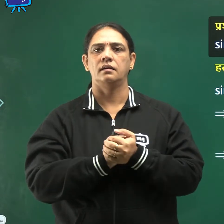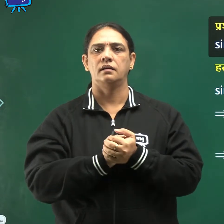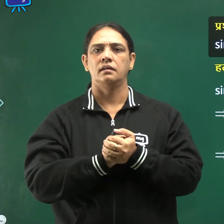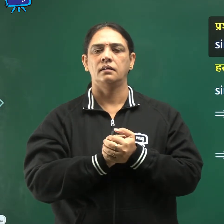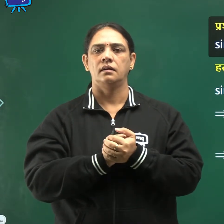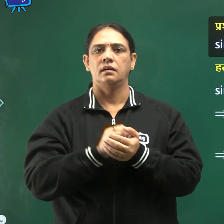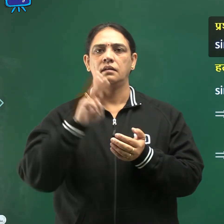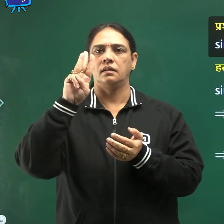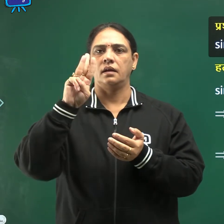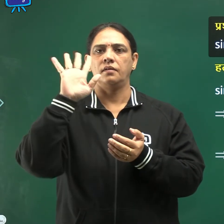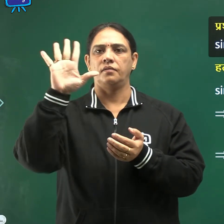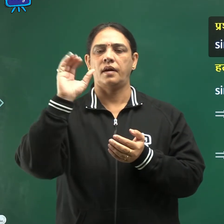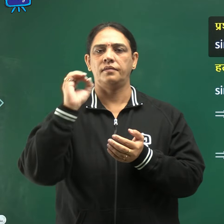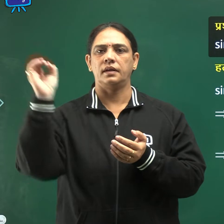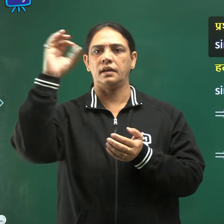35 डिग्री